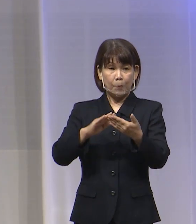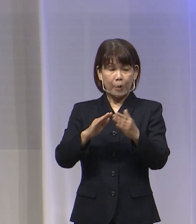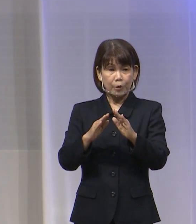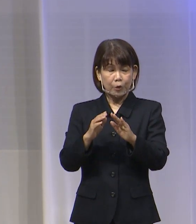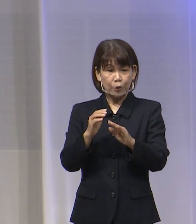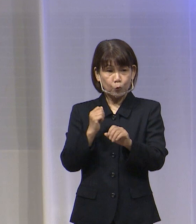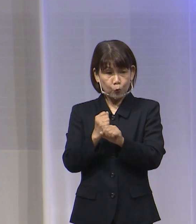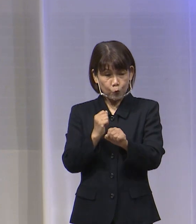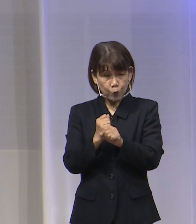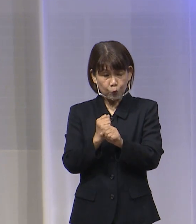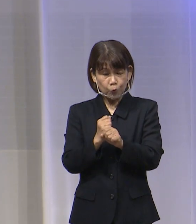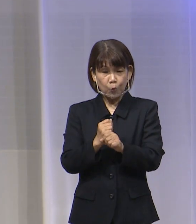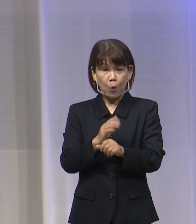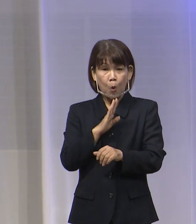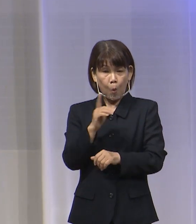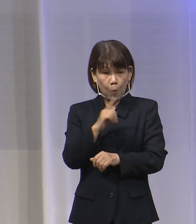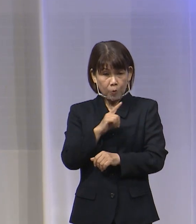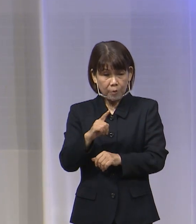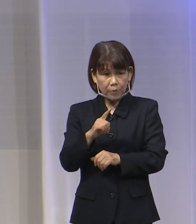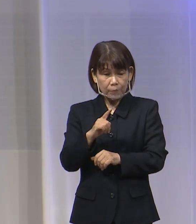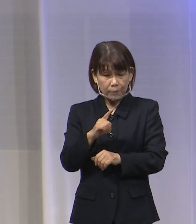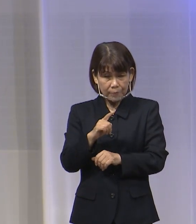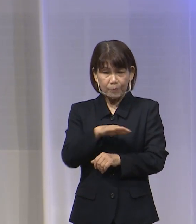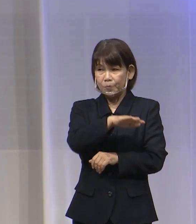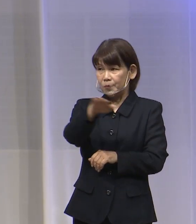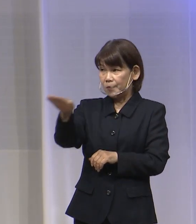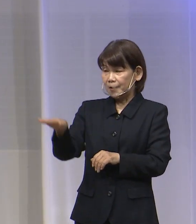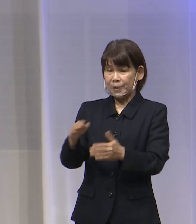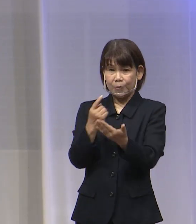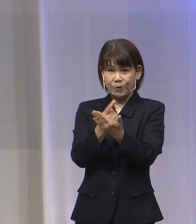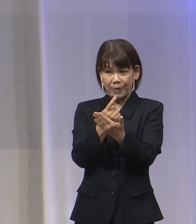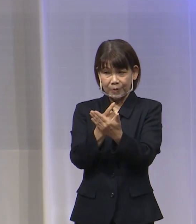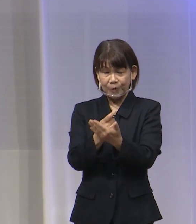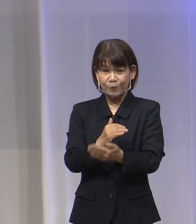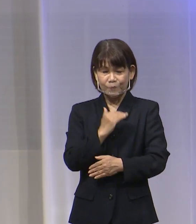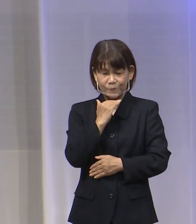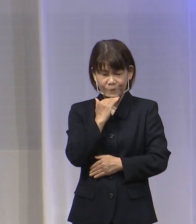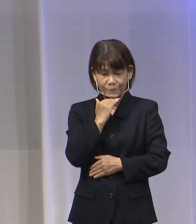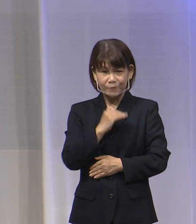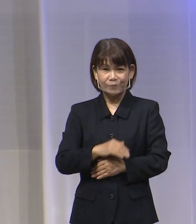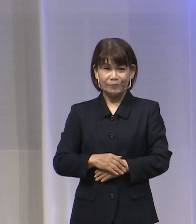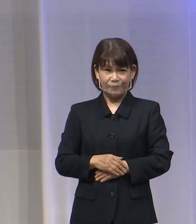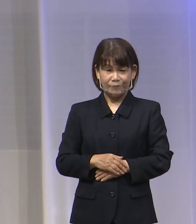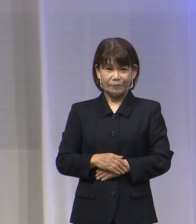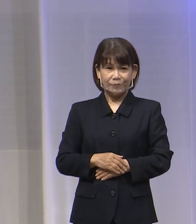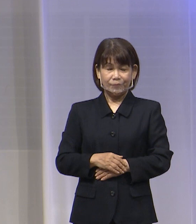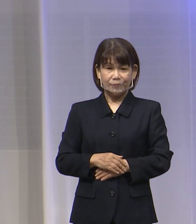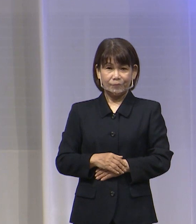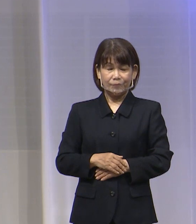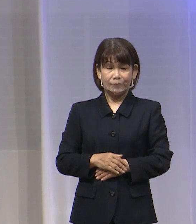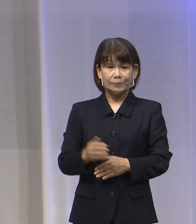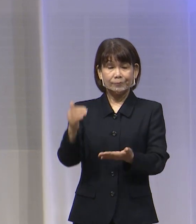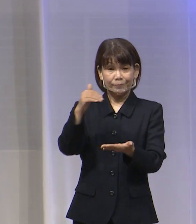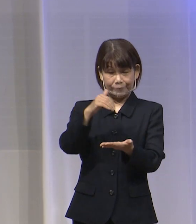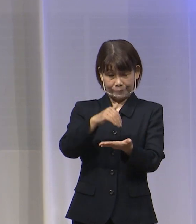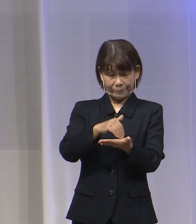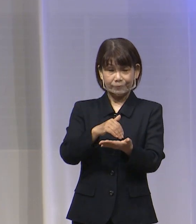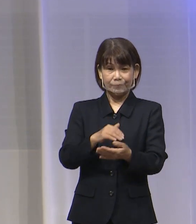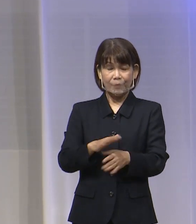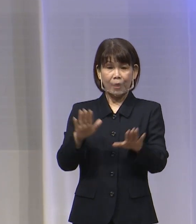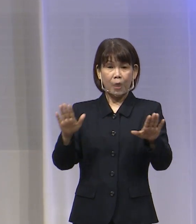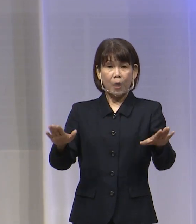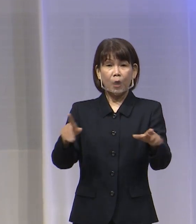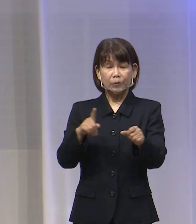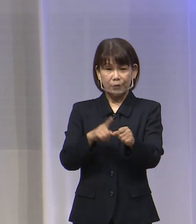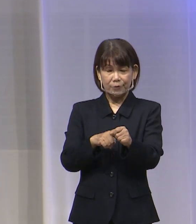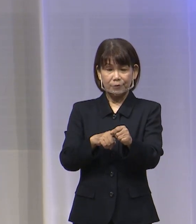皆さんが参加してくれることを心から願っています最後になりますが今年